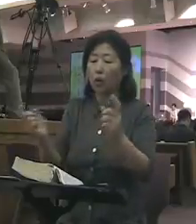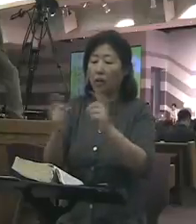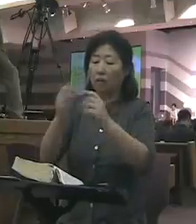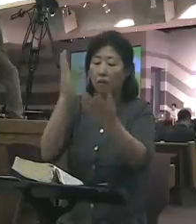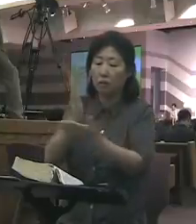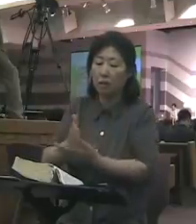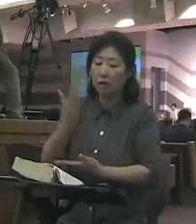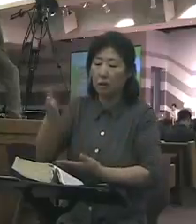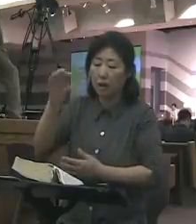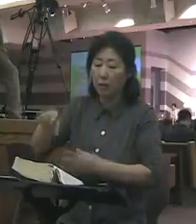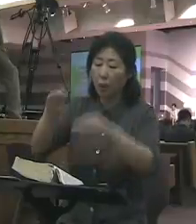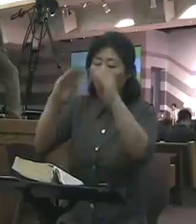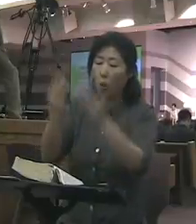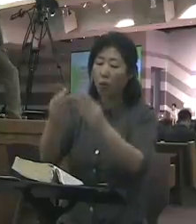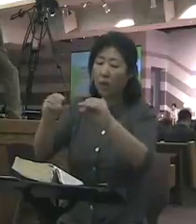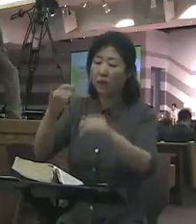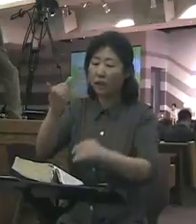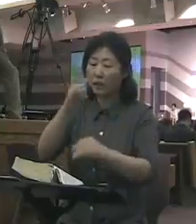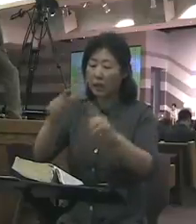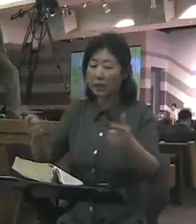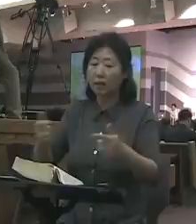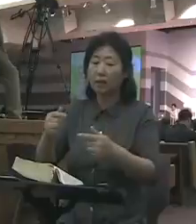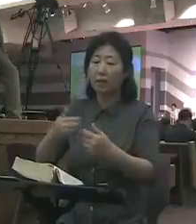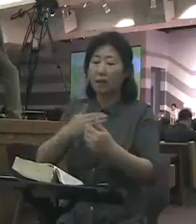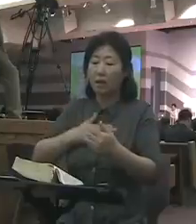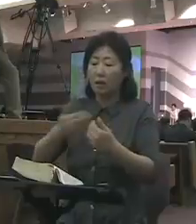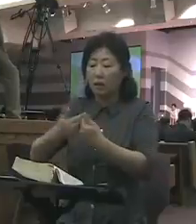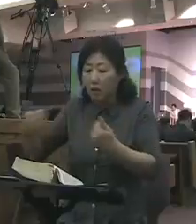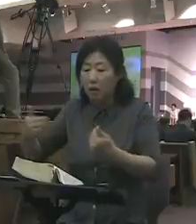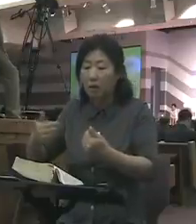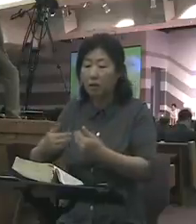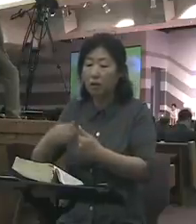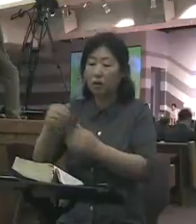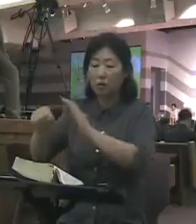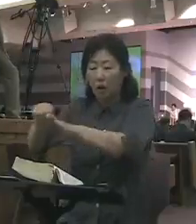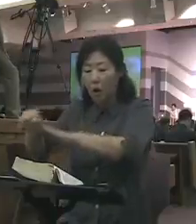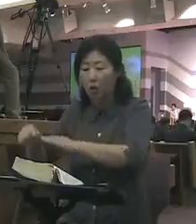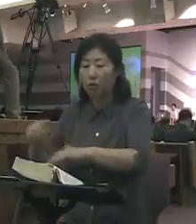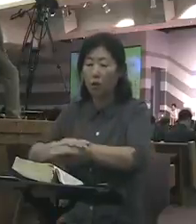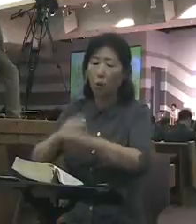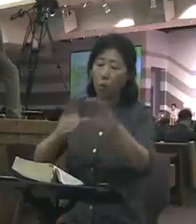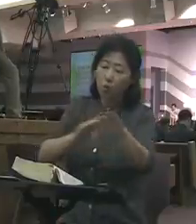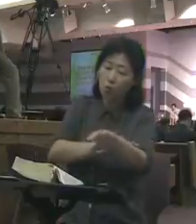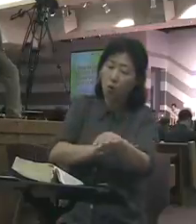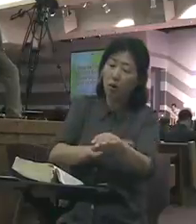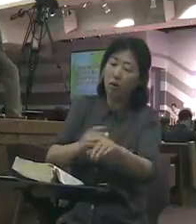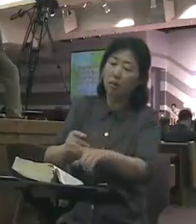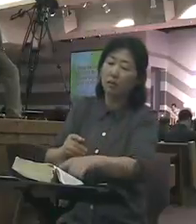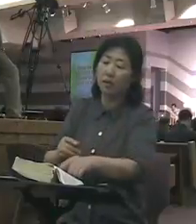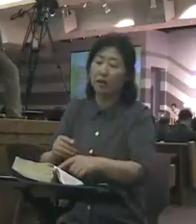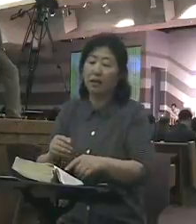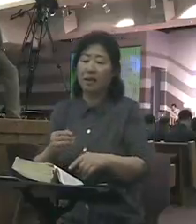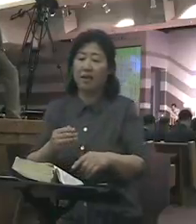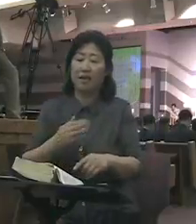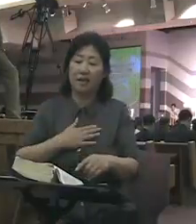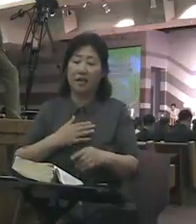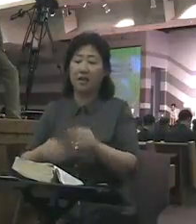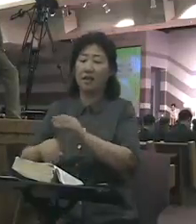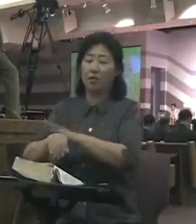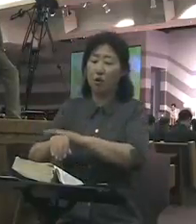앞에 그런 땅이 있지 않으냐. 나를 따라 내가 자기는 나는 구하고 내가 원하는 나는 전사하리라.